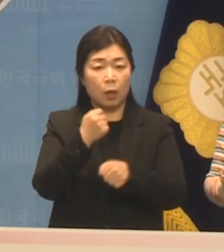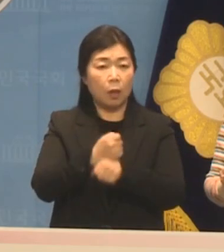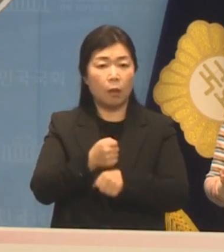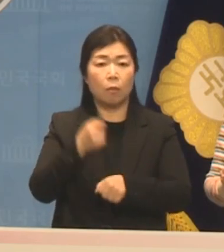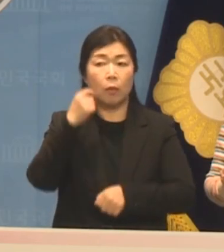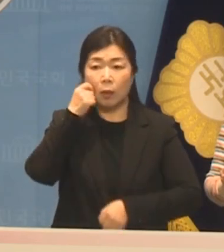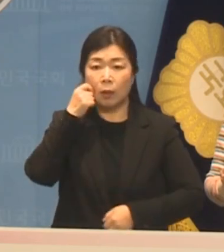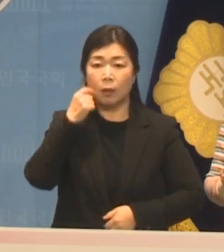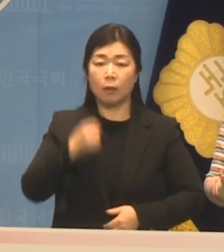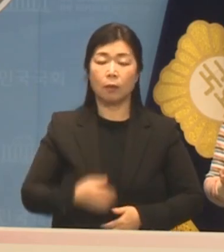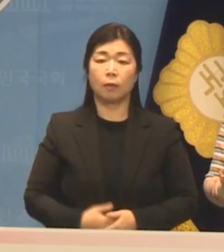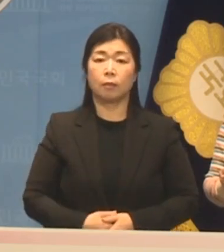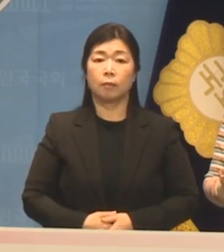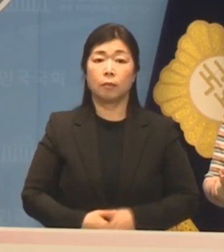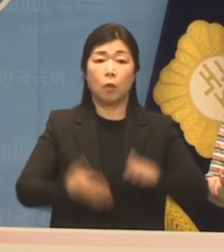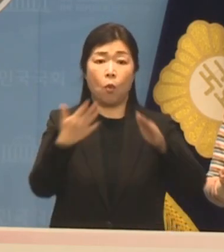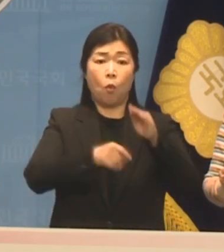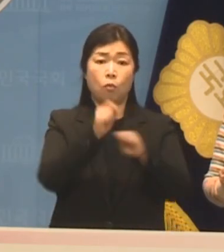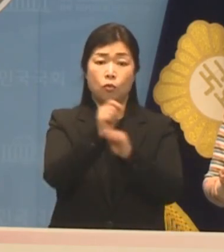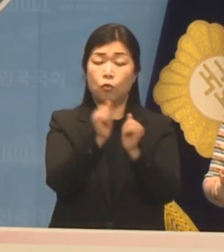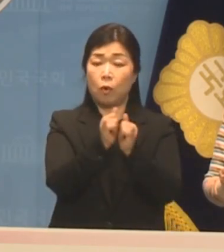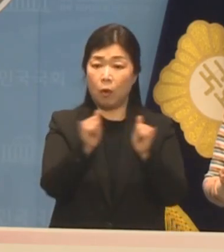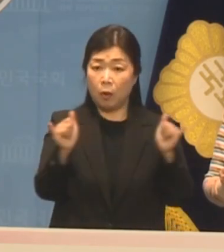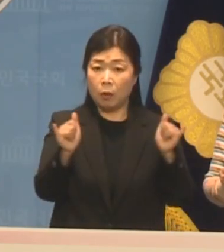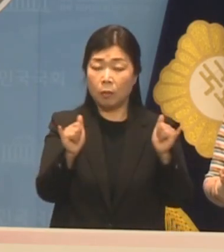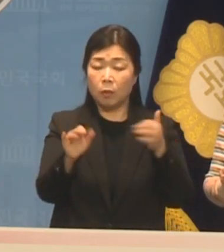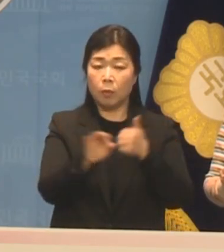못하고 있습니다. 공무원들의 경우